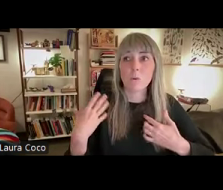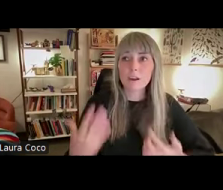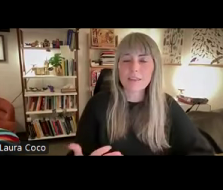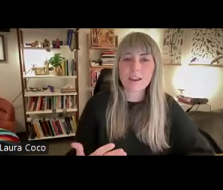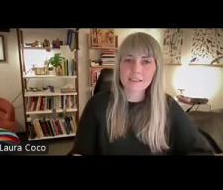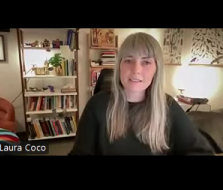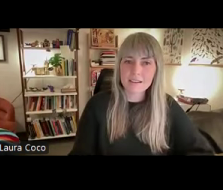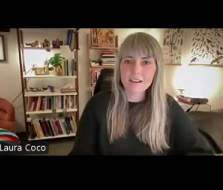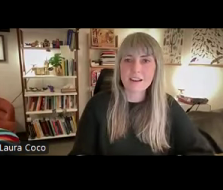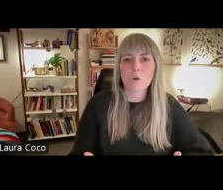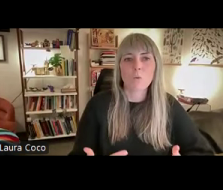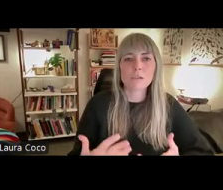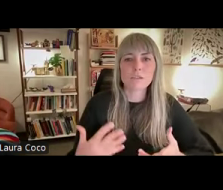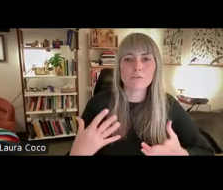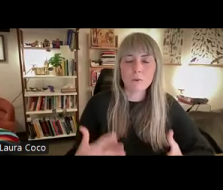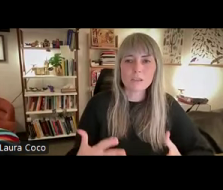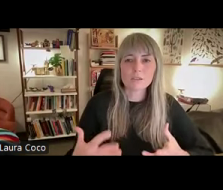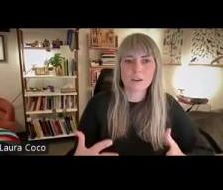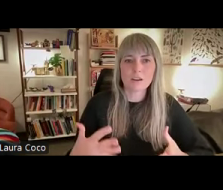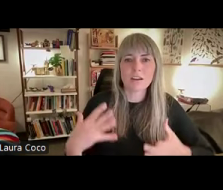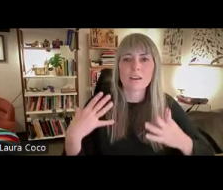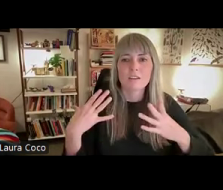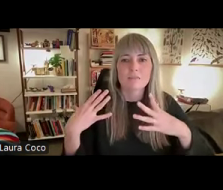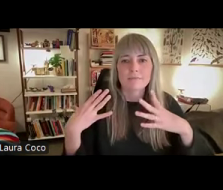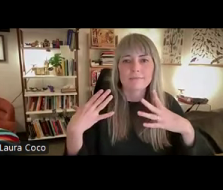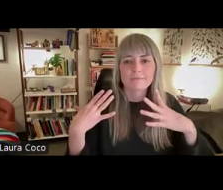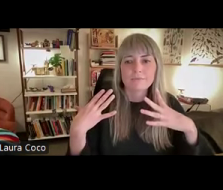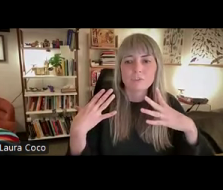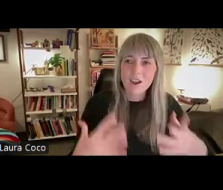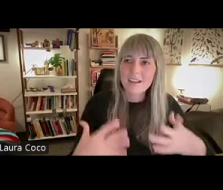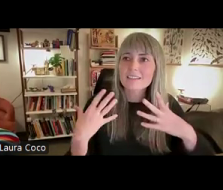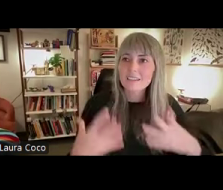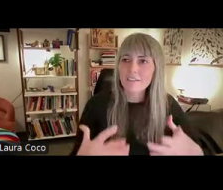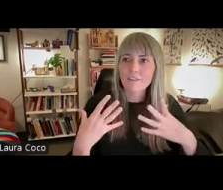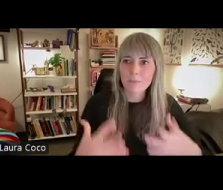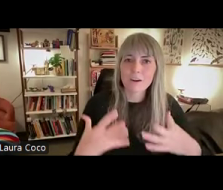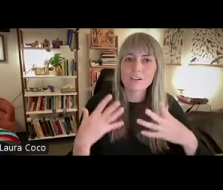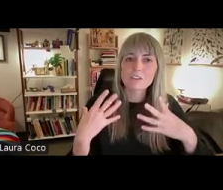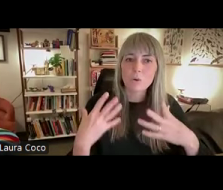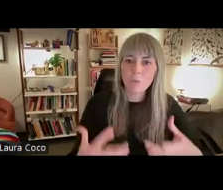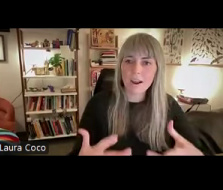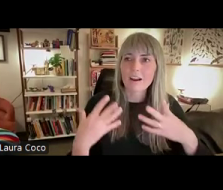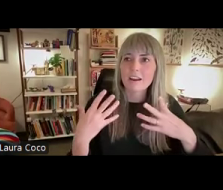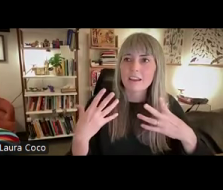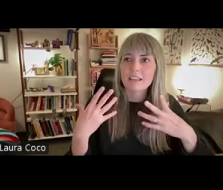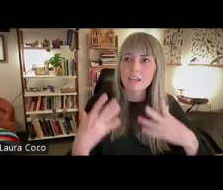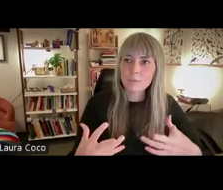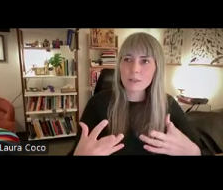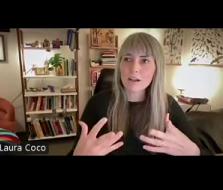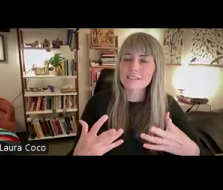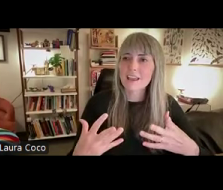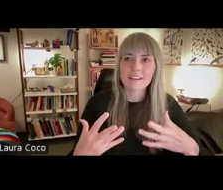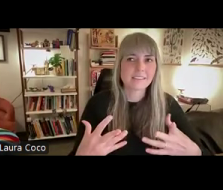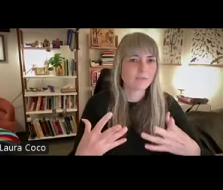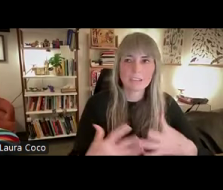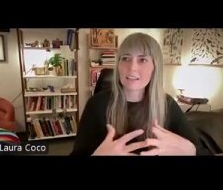de que mucho del trabajo que estaba viendo estaba enfocándose en tratar de hacer que los